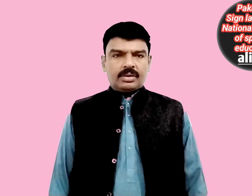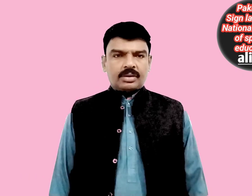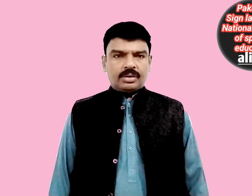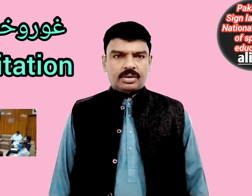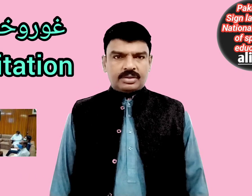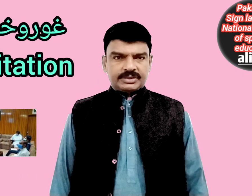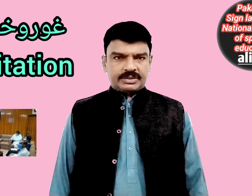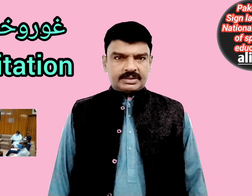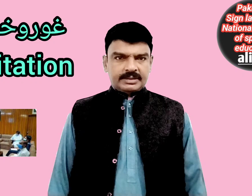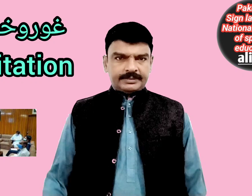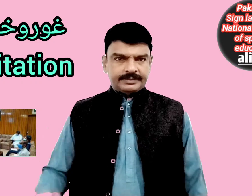غور و خوض